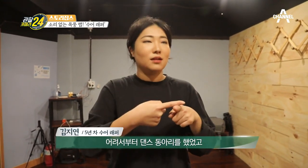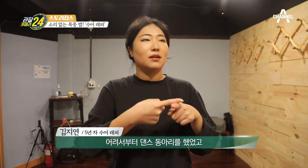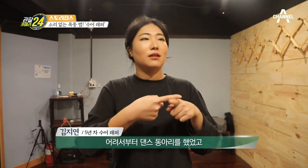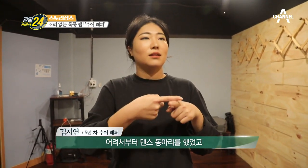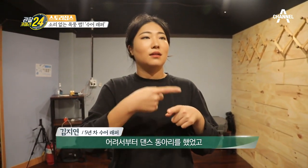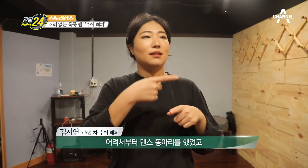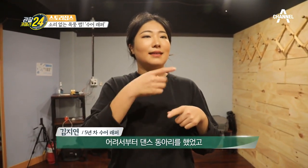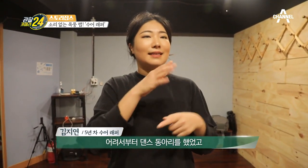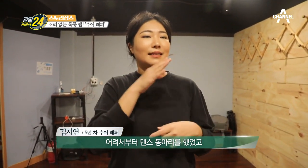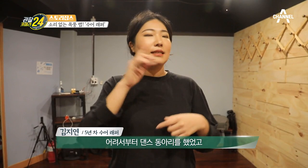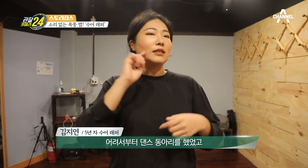체크라.